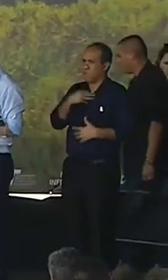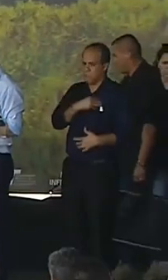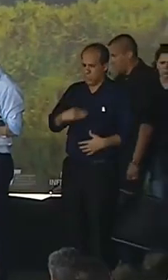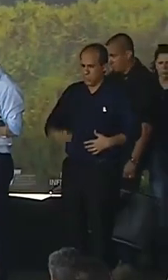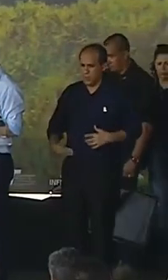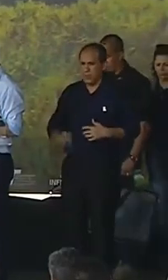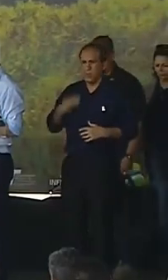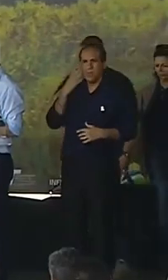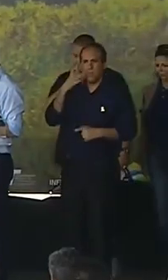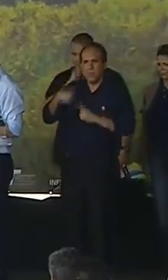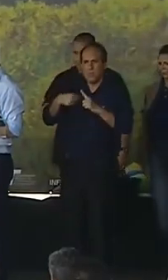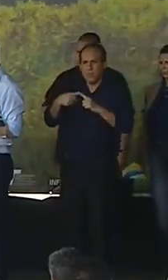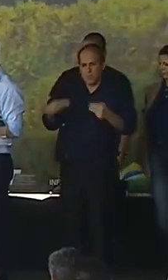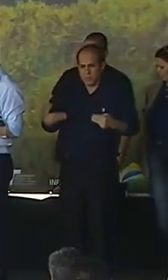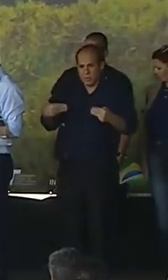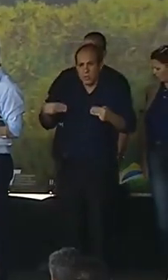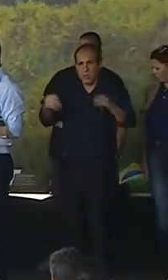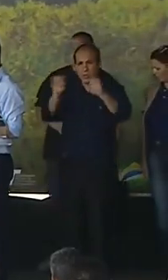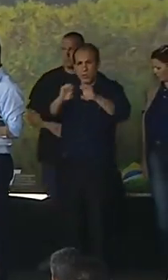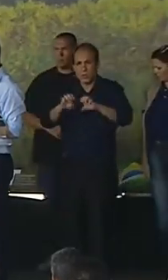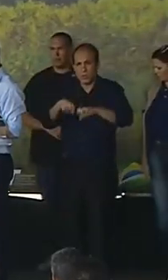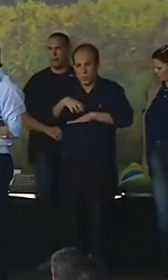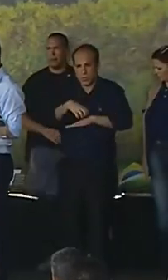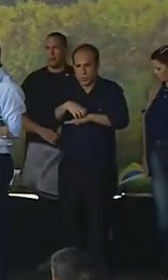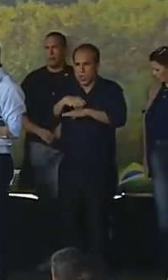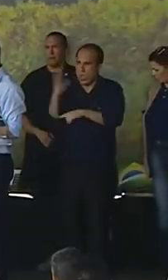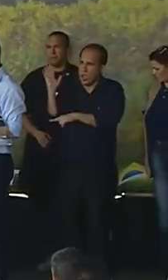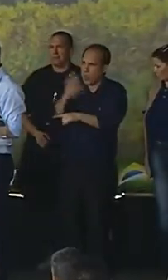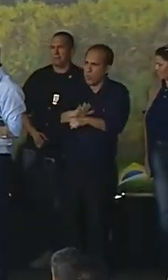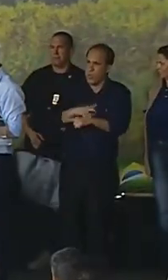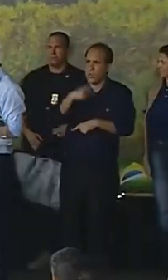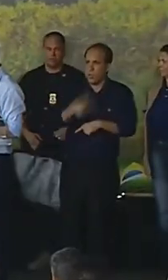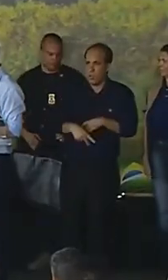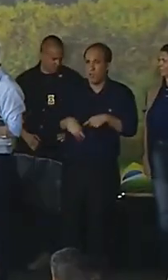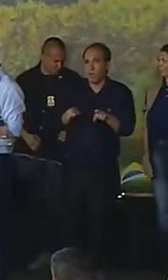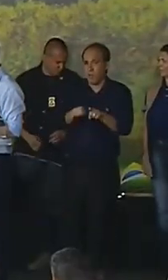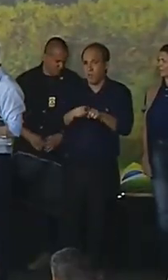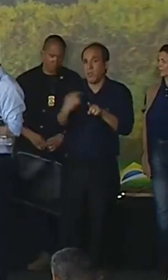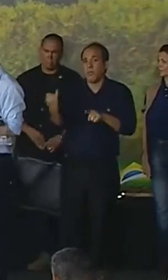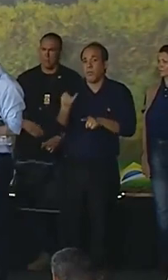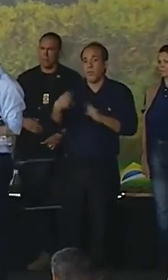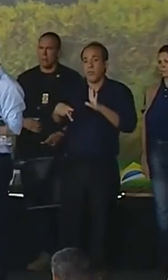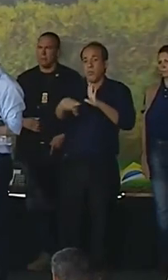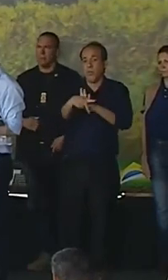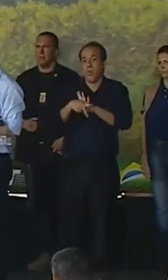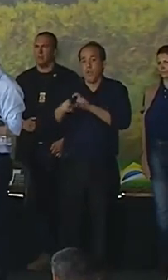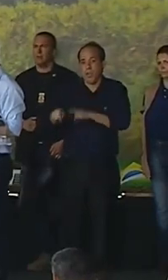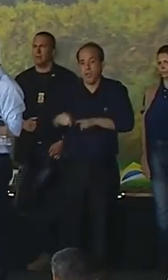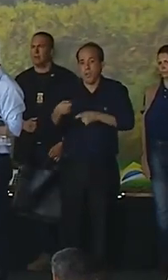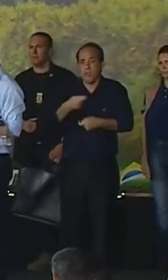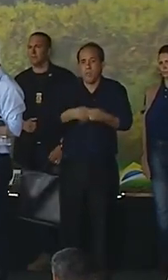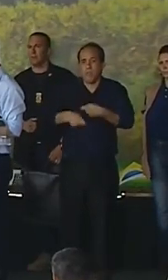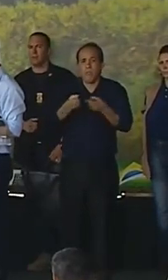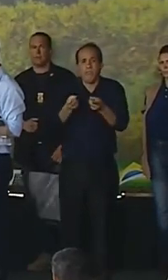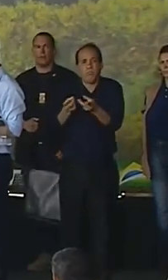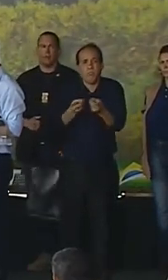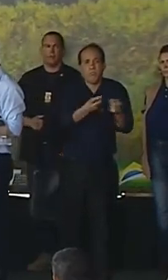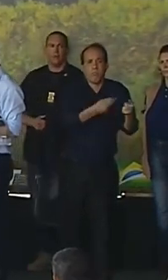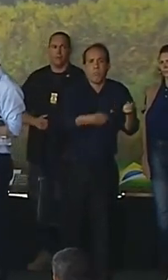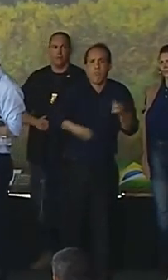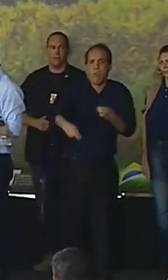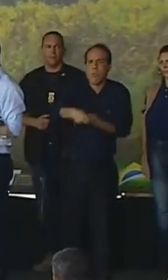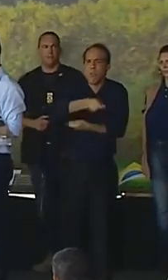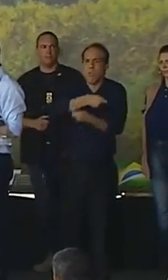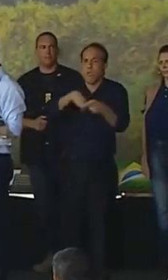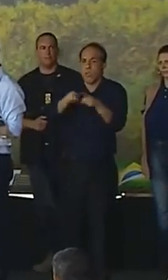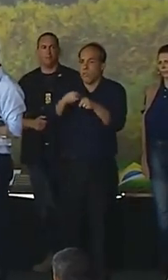projeto, com a importância que ele tem para o agronegócio brasileiro, E aí também não precisaria discorrer aqui a importância